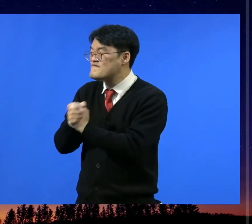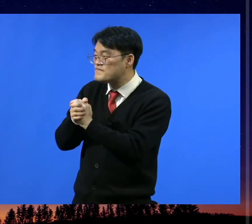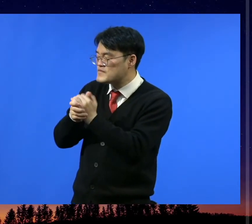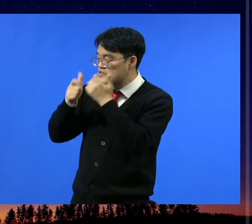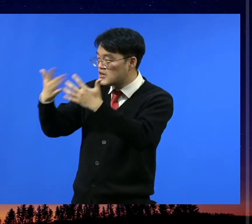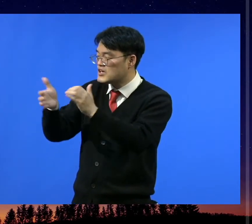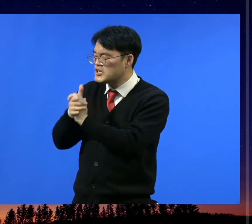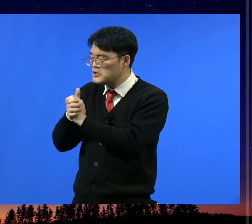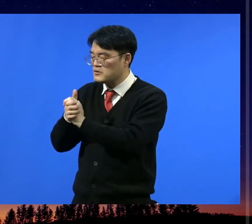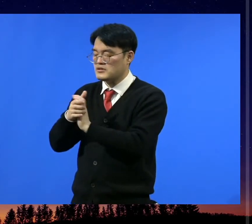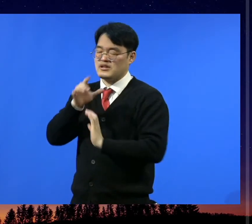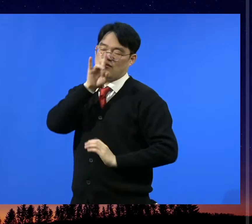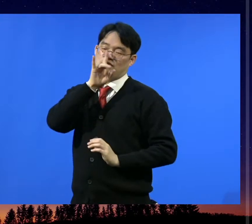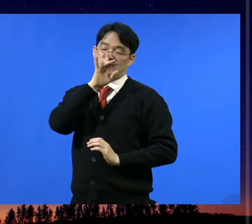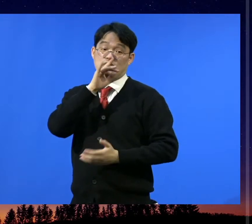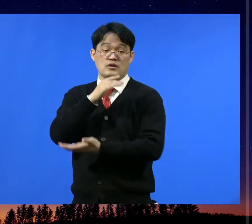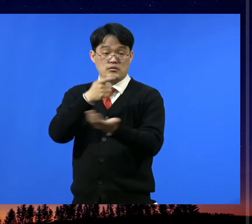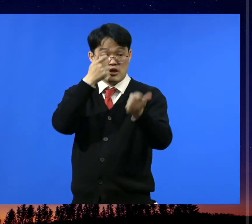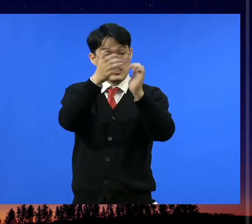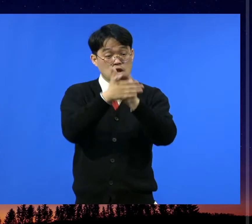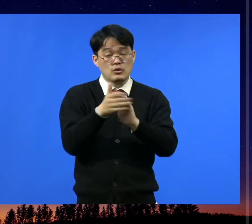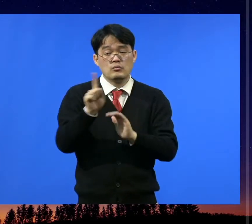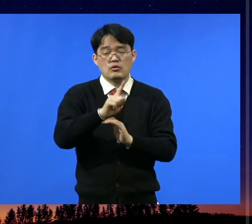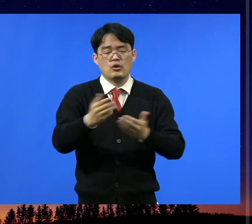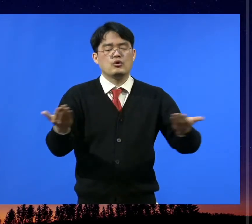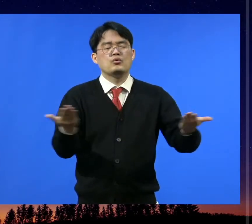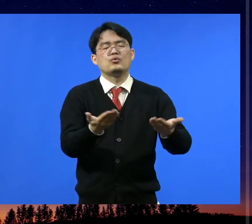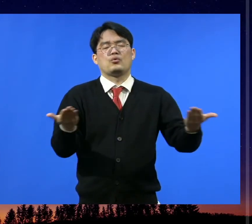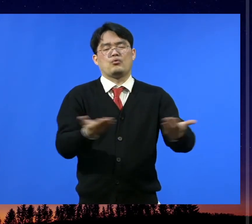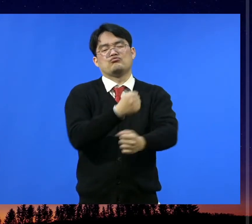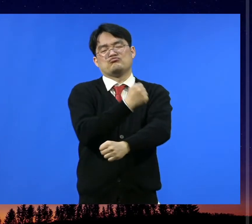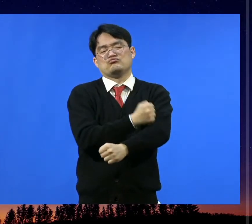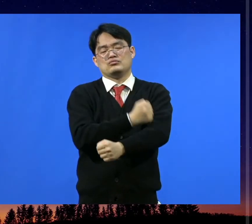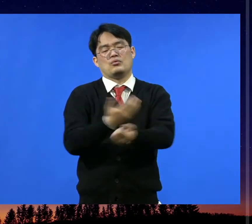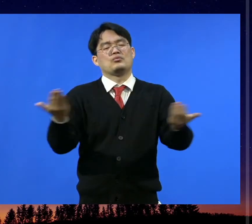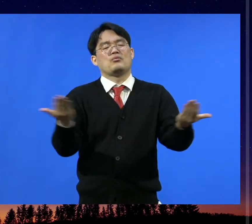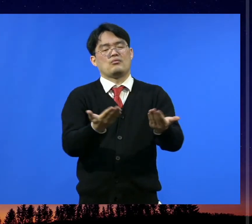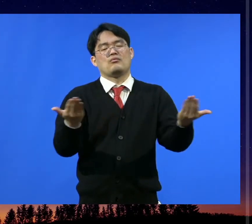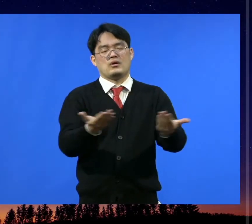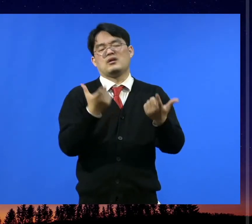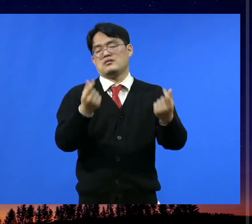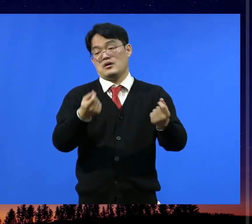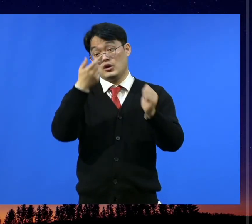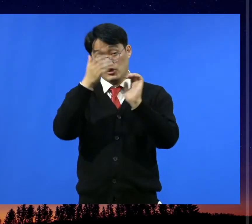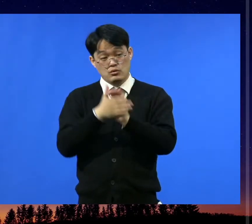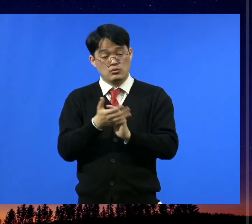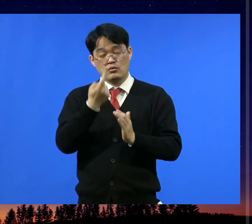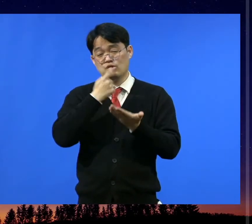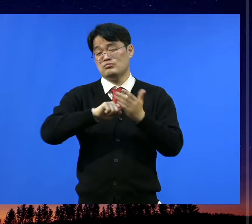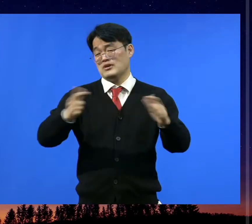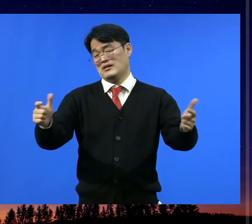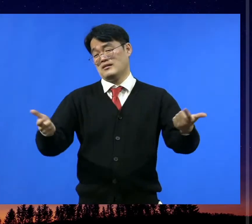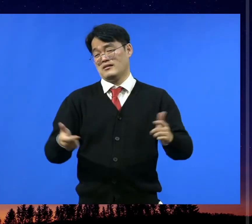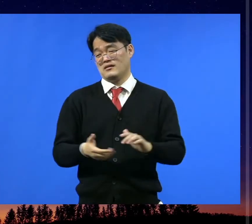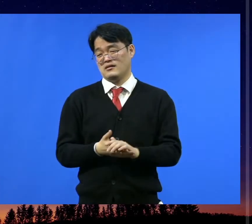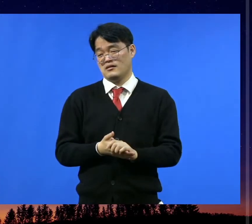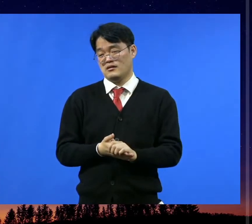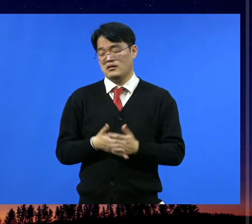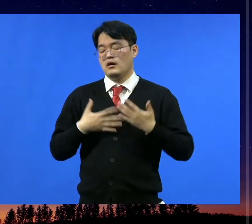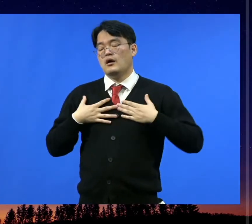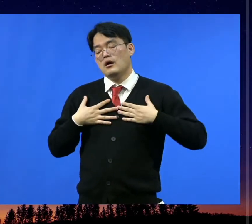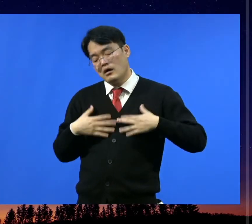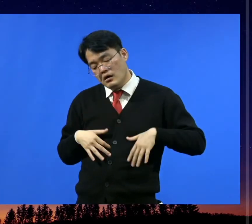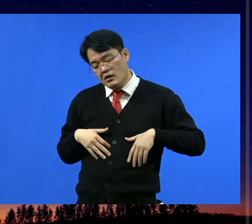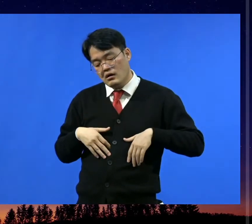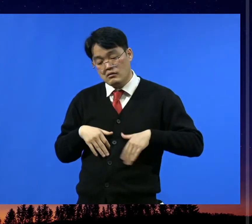여러분, 기도가 어떤 것입니까? 기도는 노동이에요. 노동. 기도가 쉬운 거 아닙니다, 여러분. 그런데 지쳐 있는데 무슨